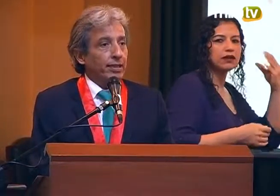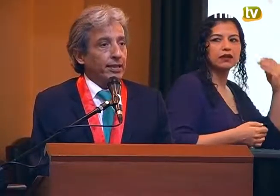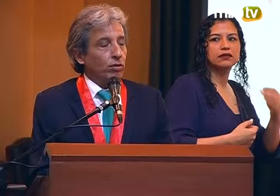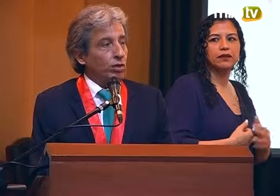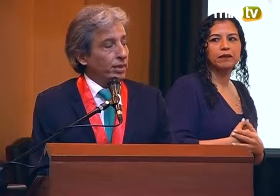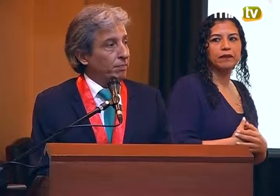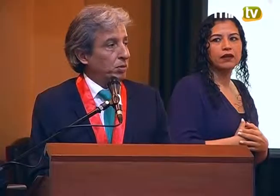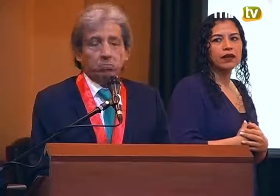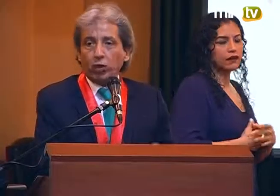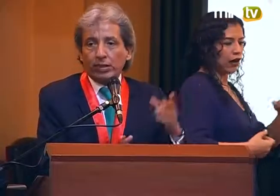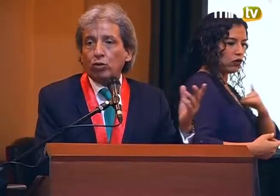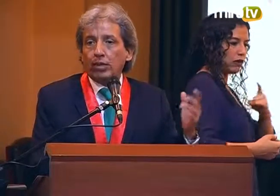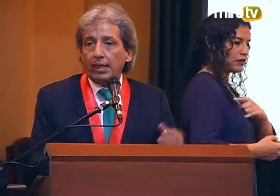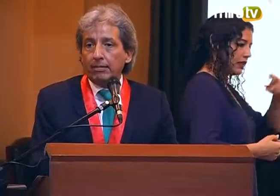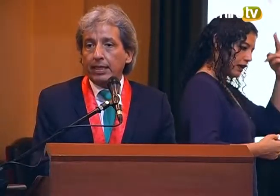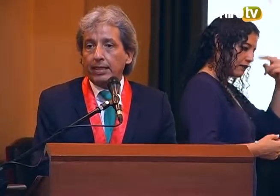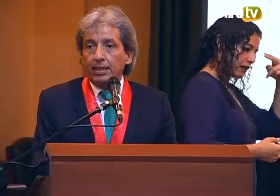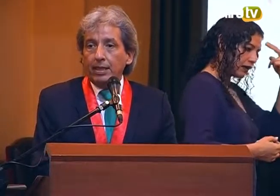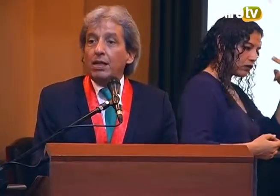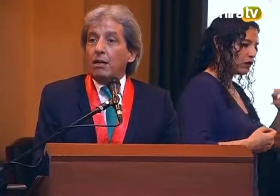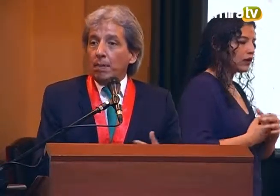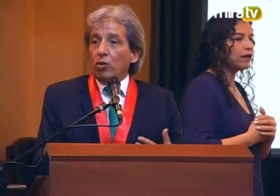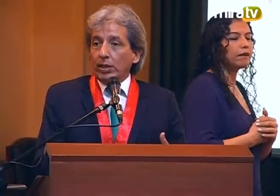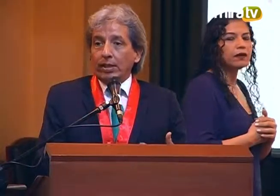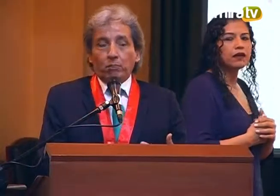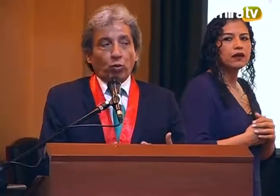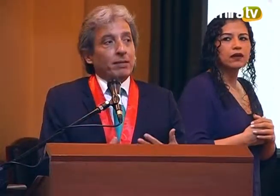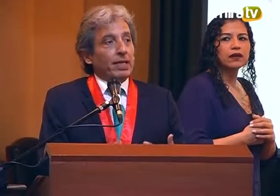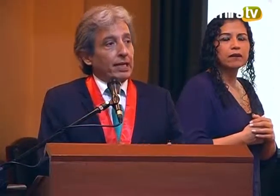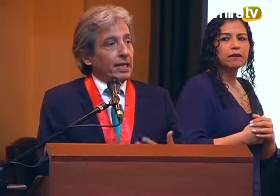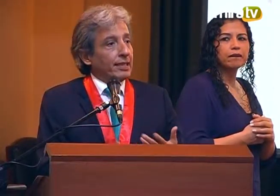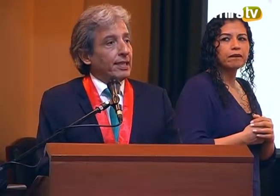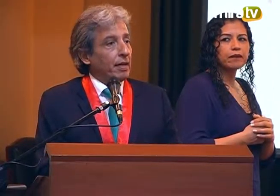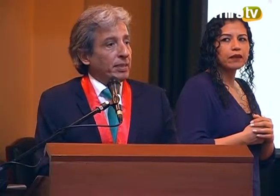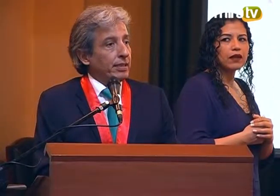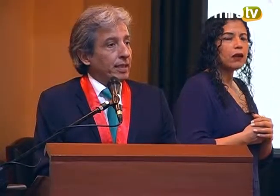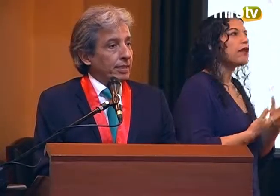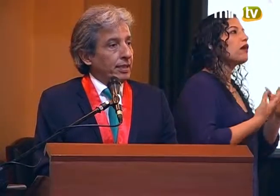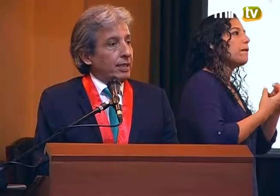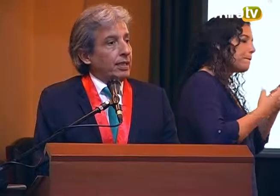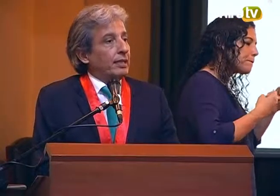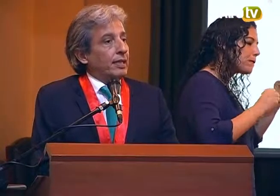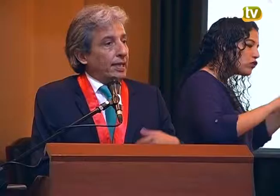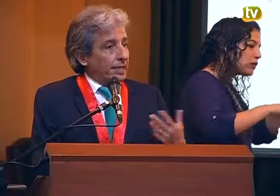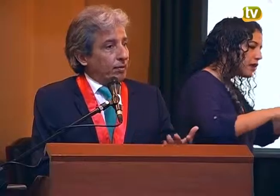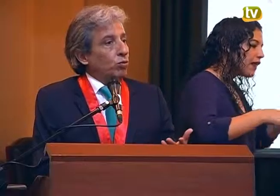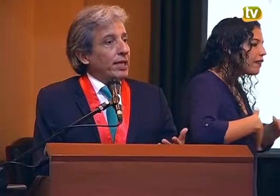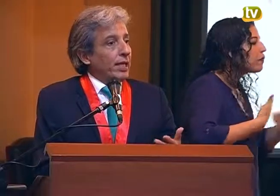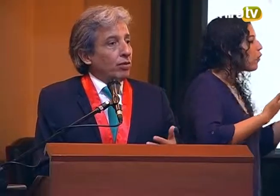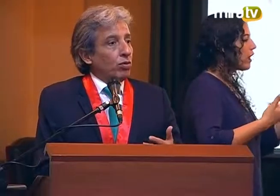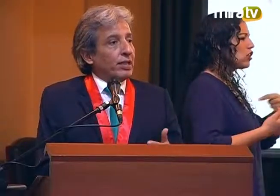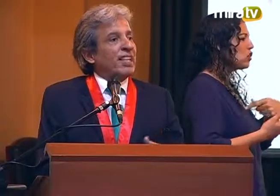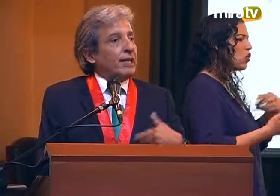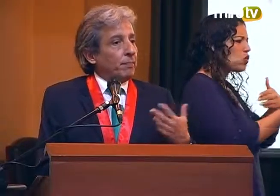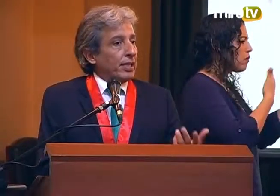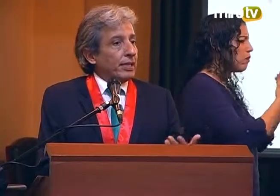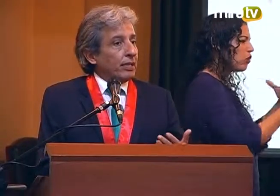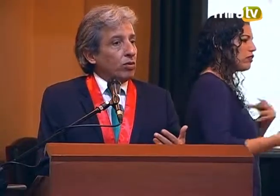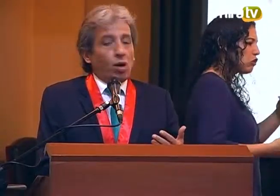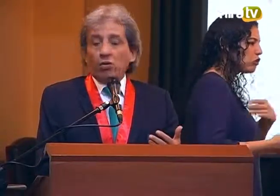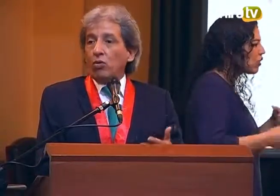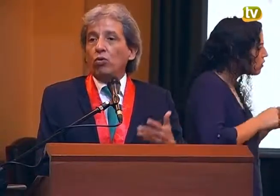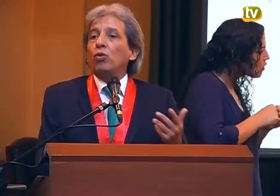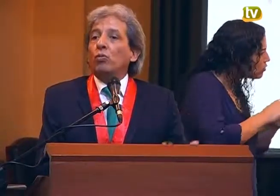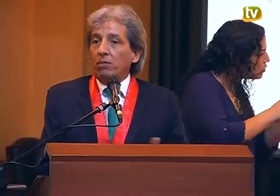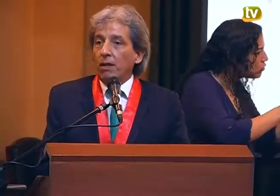de la Universidad Católica, pero puede ser otra equivalente. Pero esa posibilidad y esa capacidad de seguir estudiando, de seguir